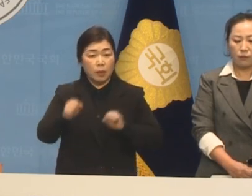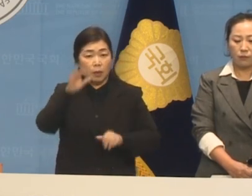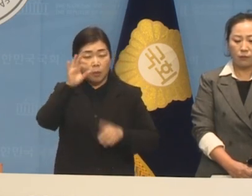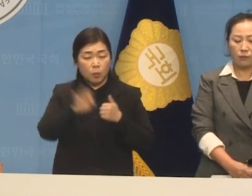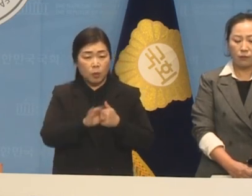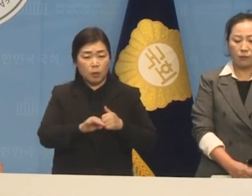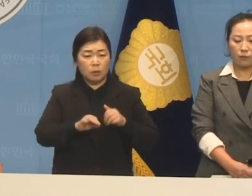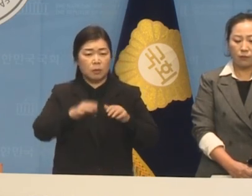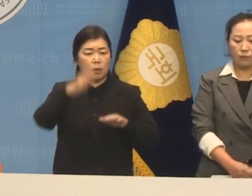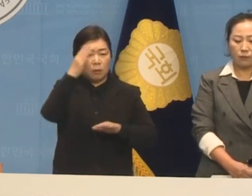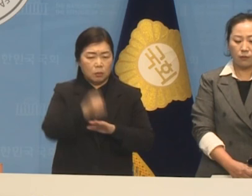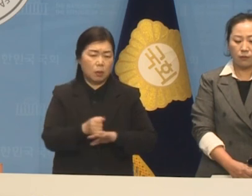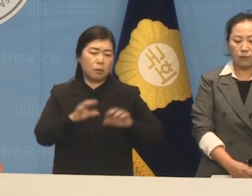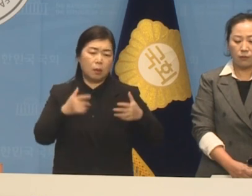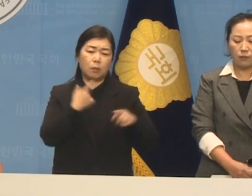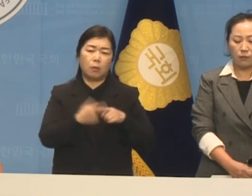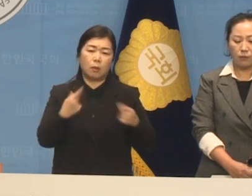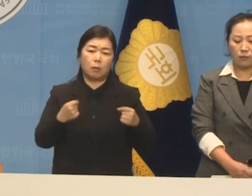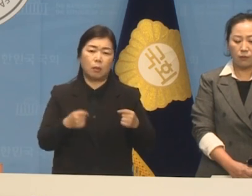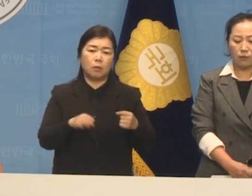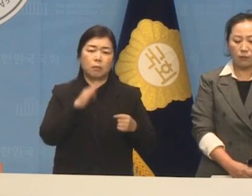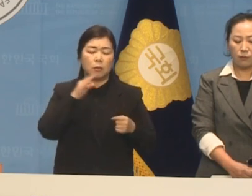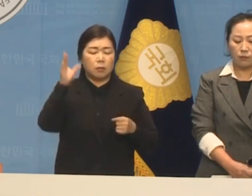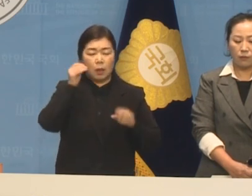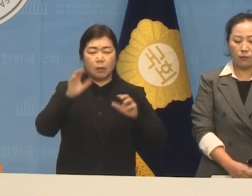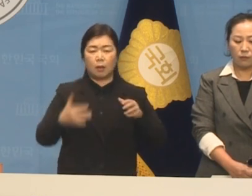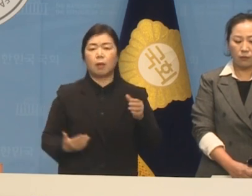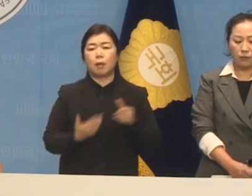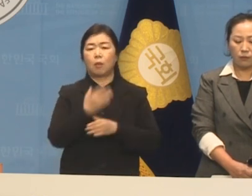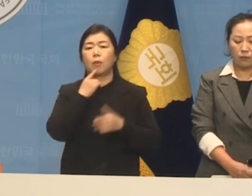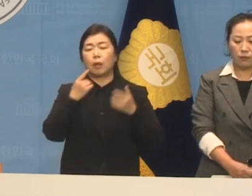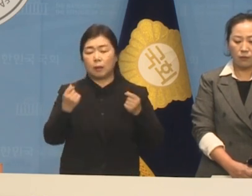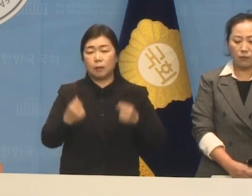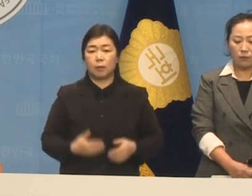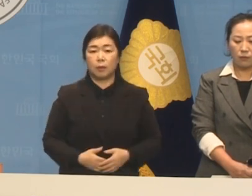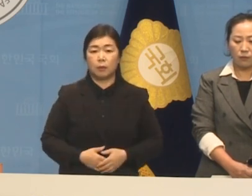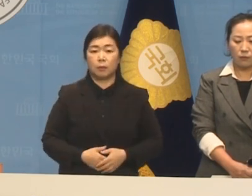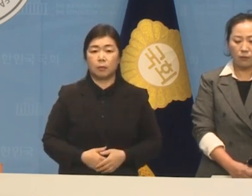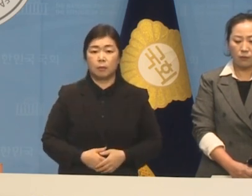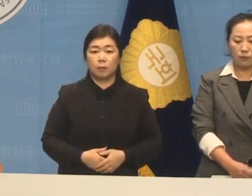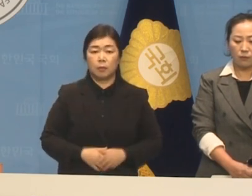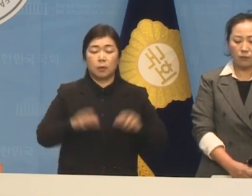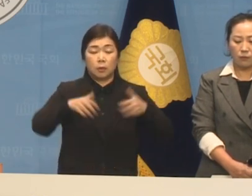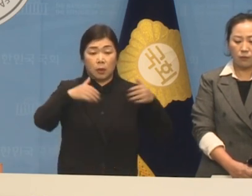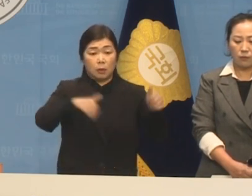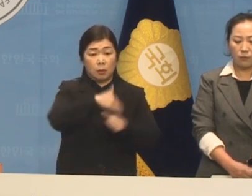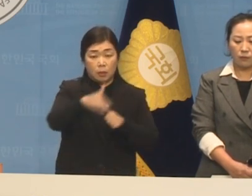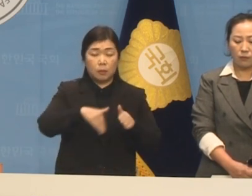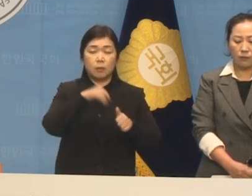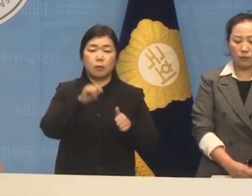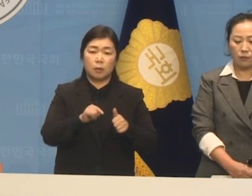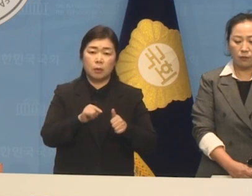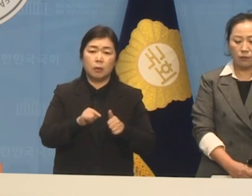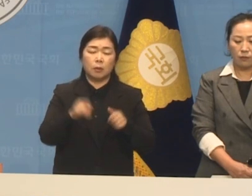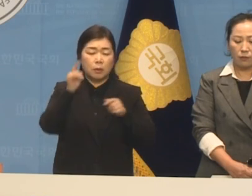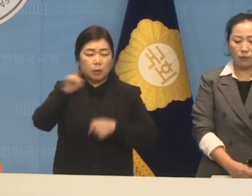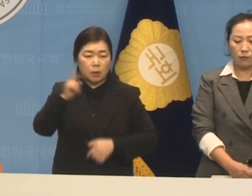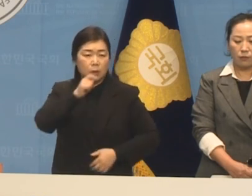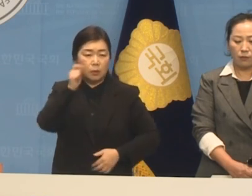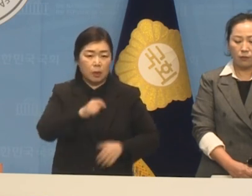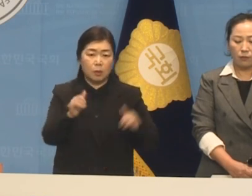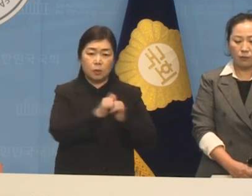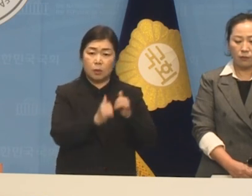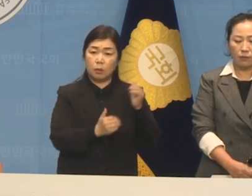집단 행동은 후진국형이고 미개한 국가에서나 일어나는 일입니다. 급변하는 세계 정세 속에서 러시아